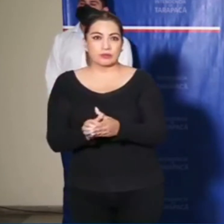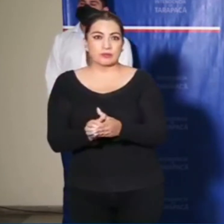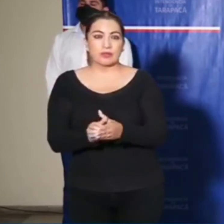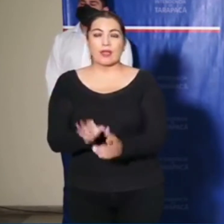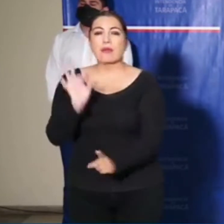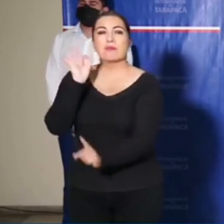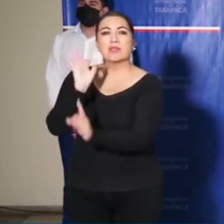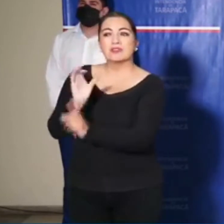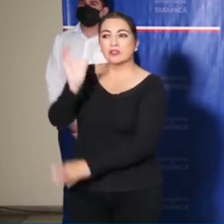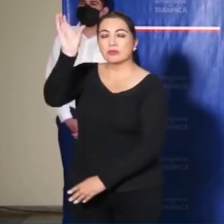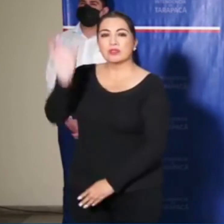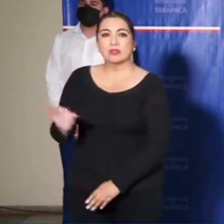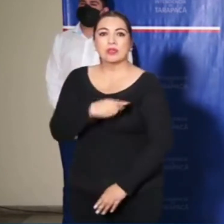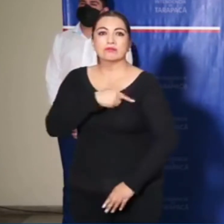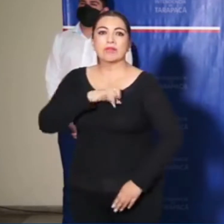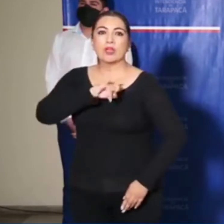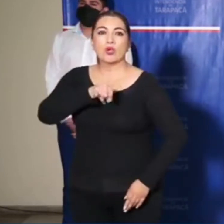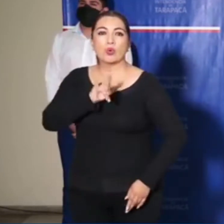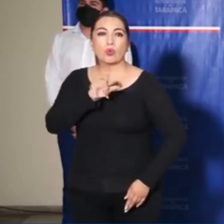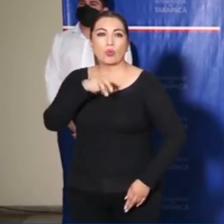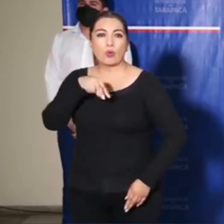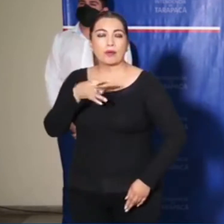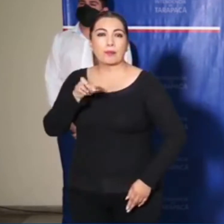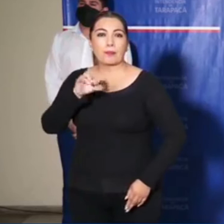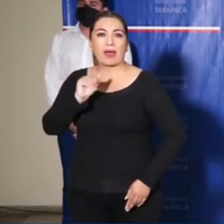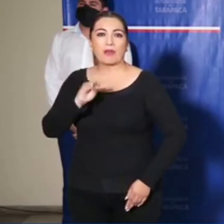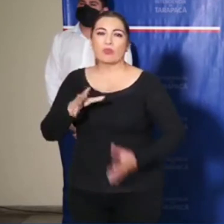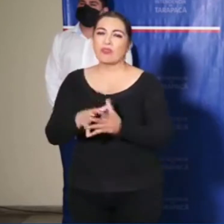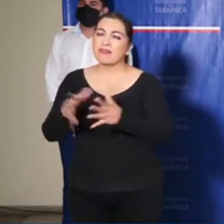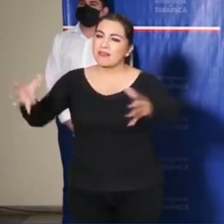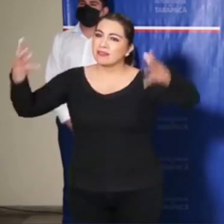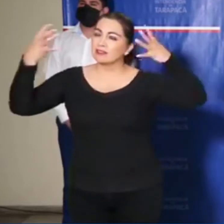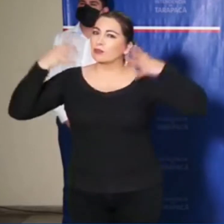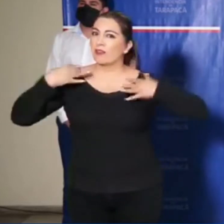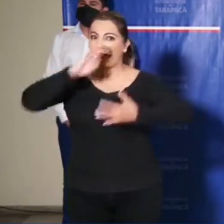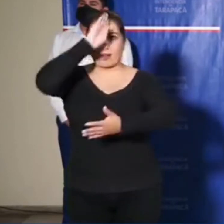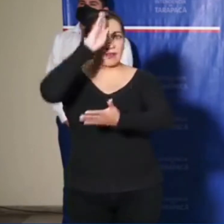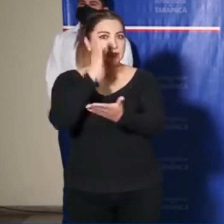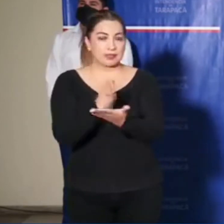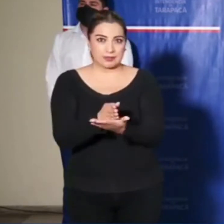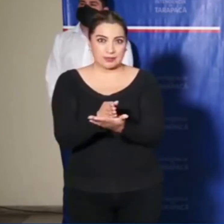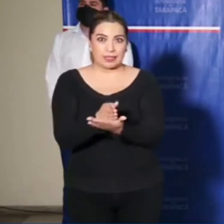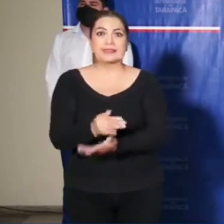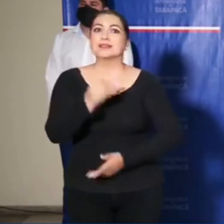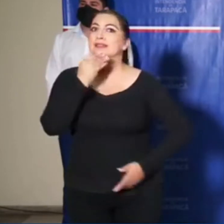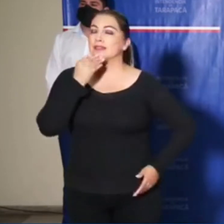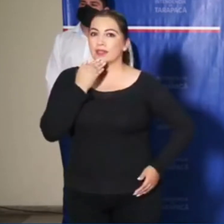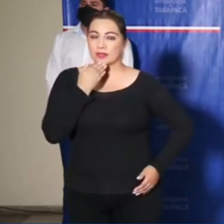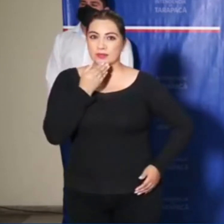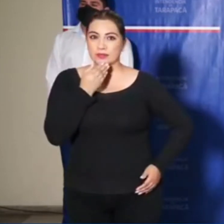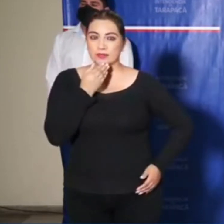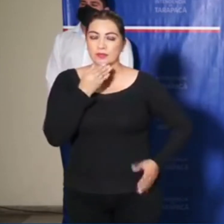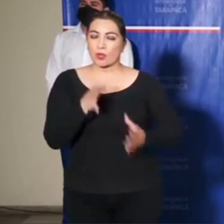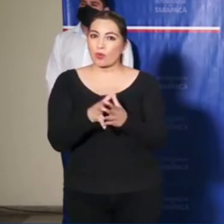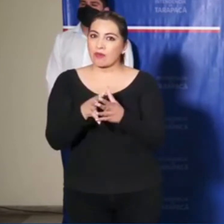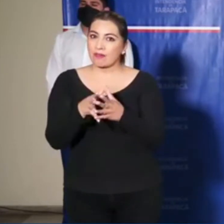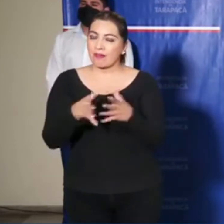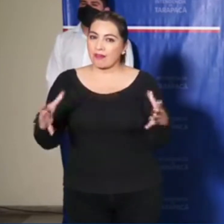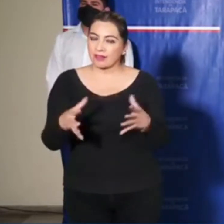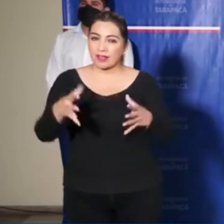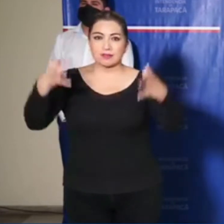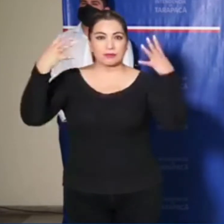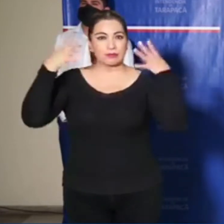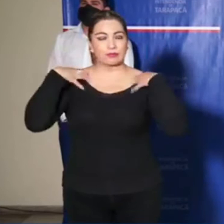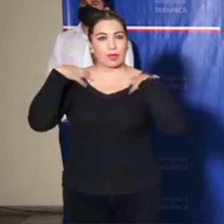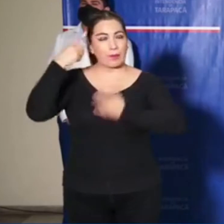Juan Pablo, la gran responsabilidad que cabe en sus hombros respecto de las decisiones, pero al mismo tiempo la gran responsabilidad